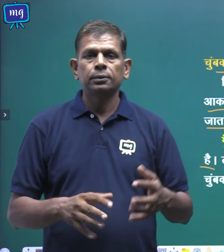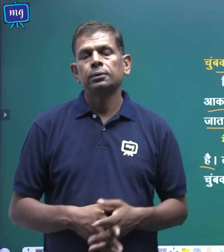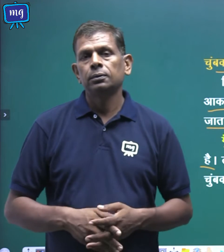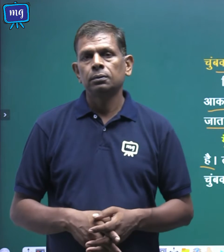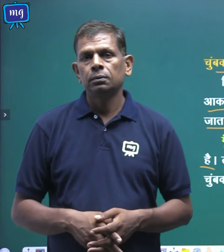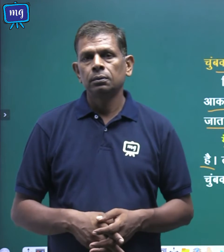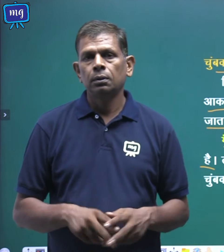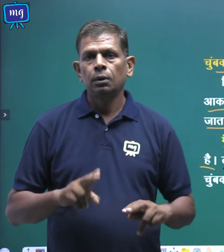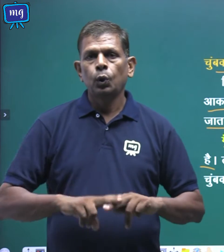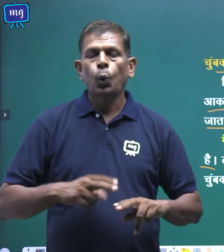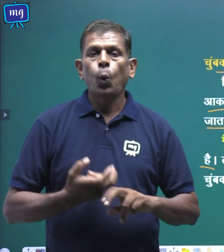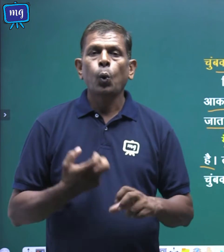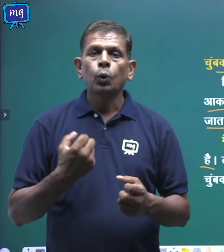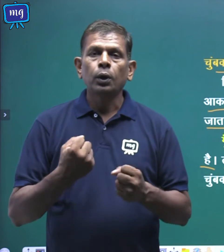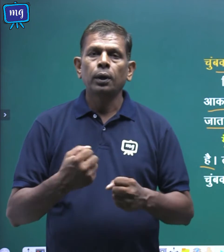लोहे के